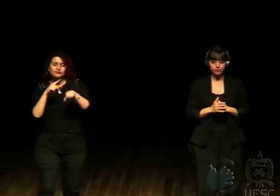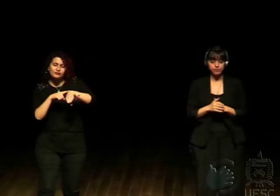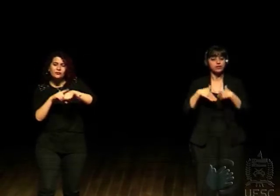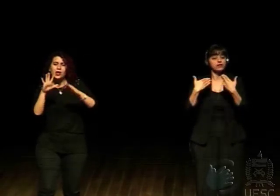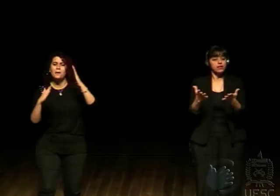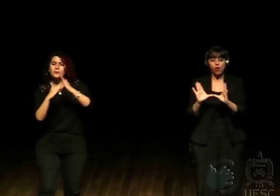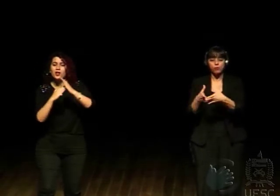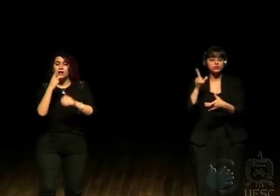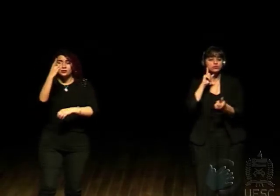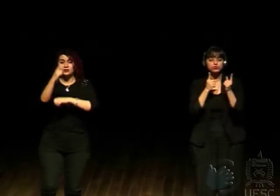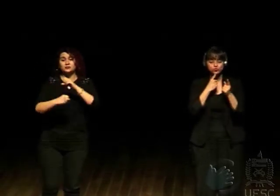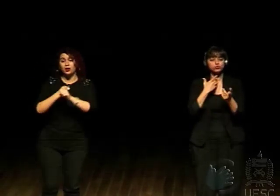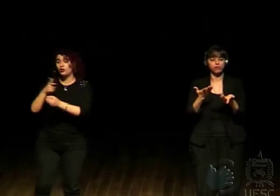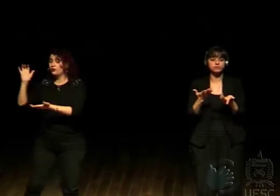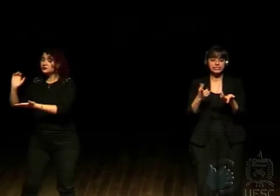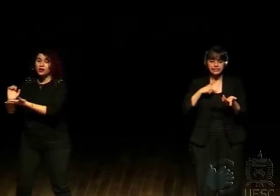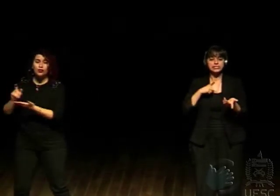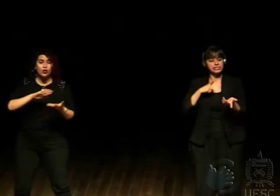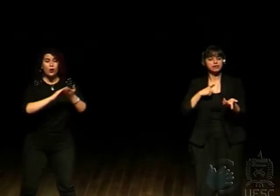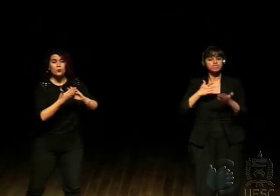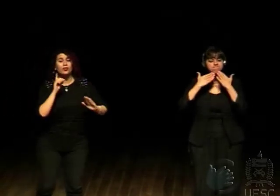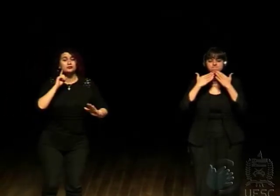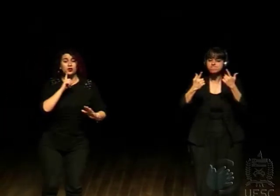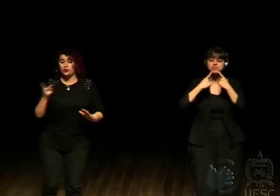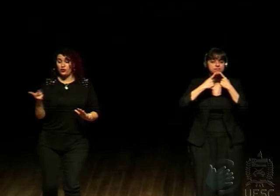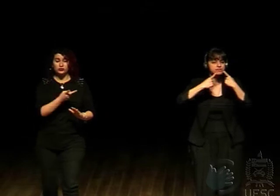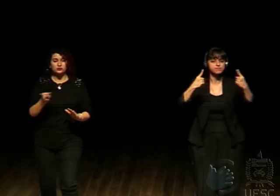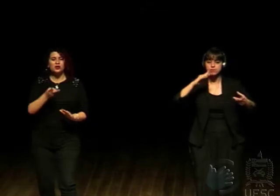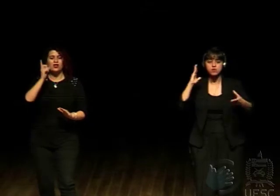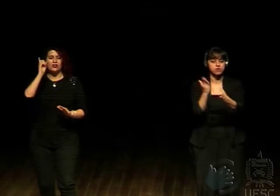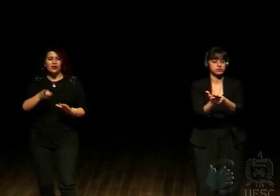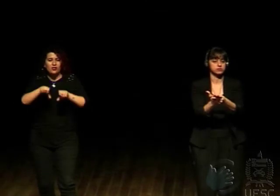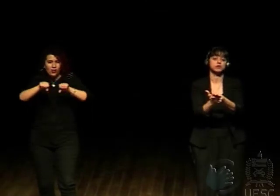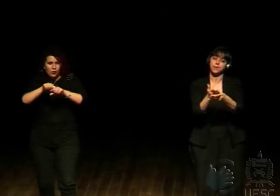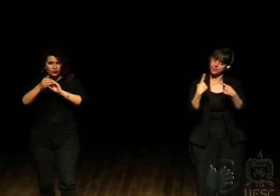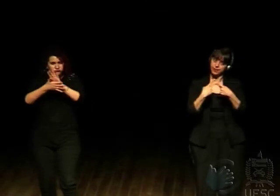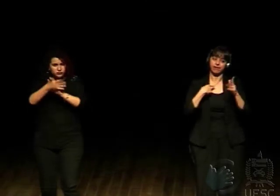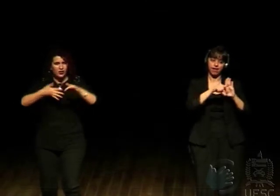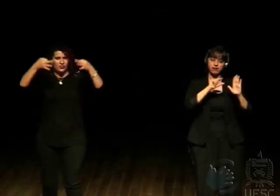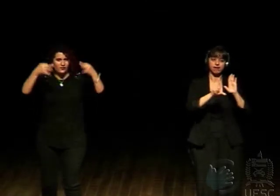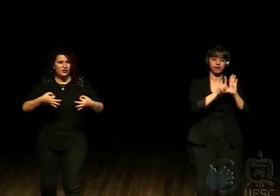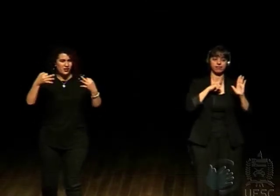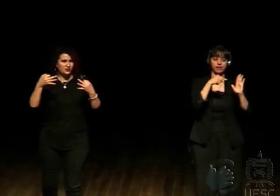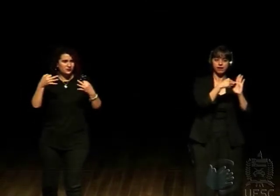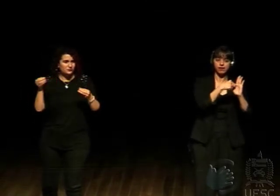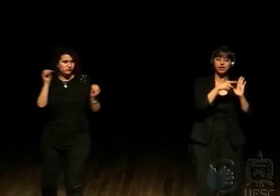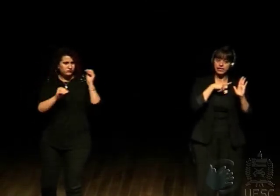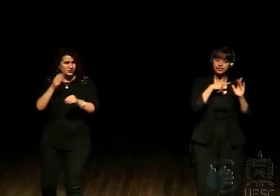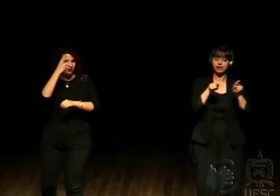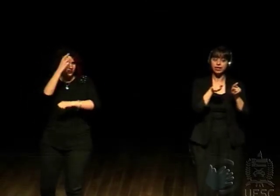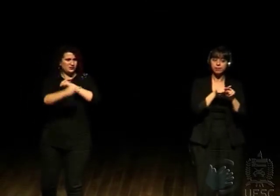Entonces, la comunidad sorda hizo una apelación aludiendo que estaba este artículo. Sin embargo, había un